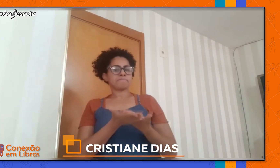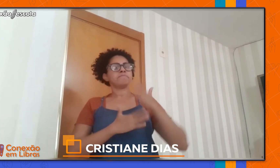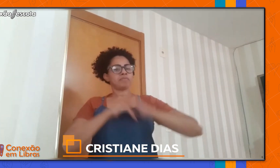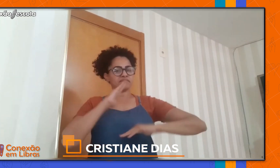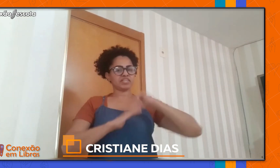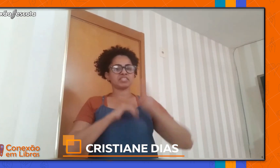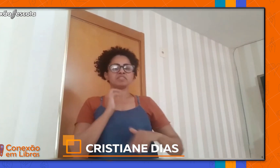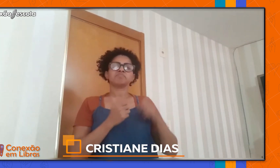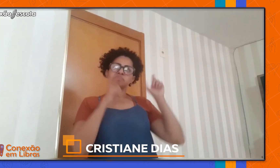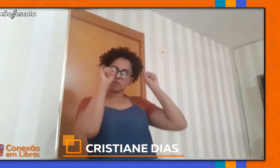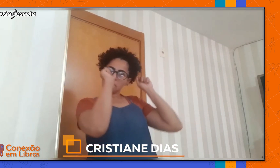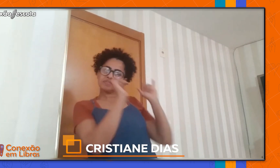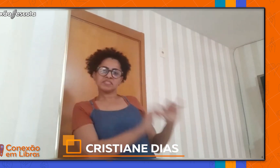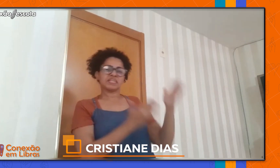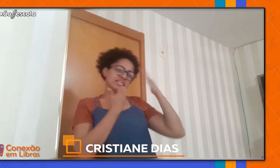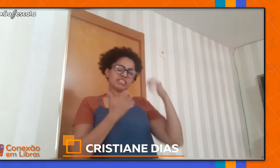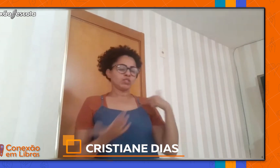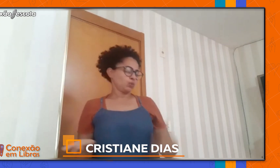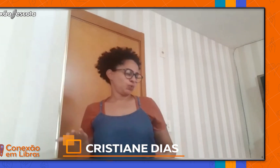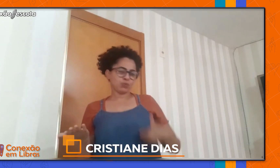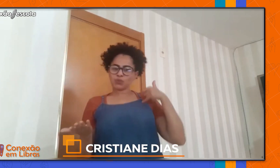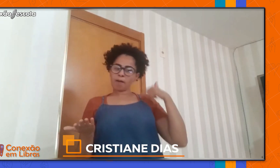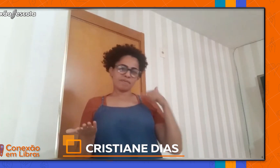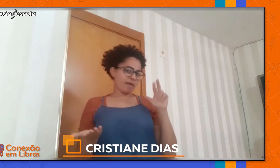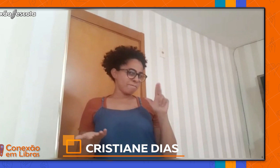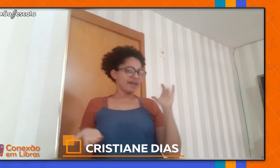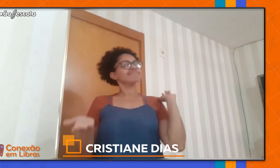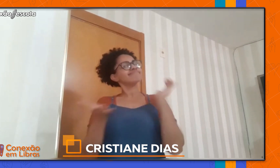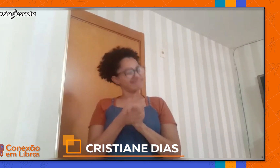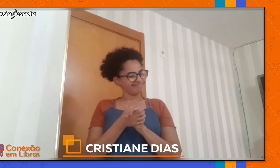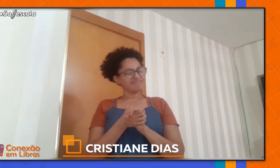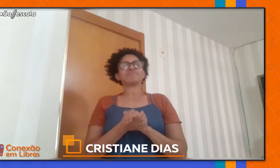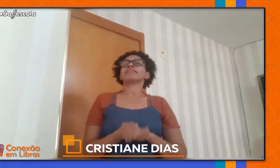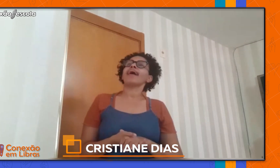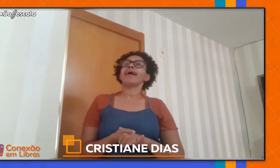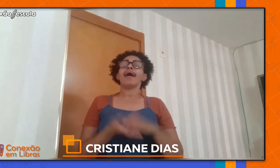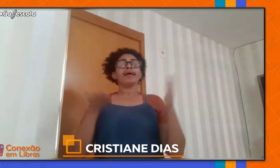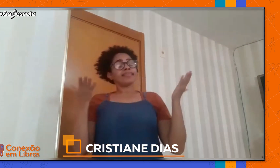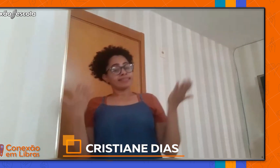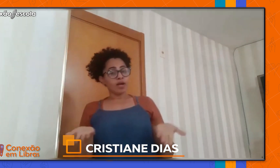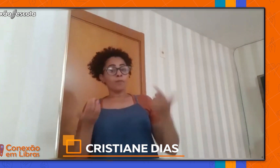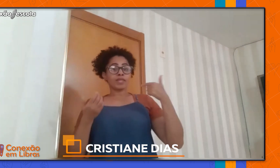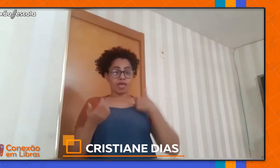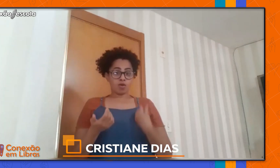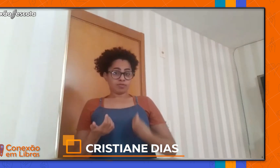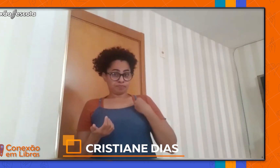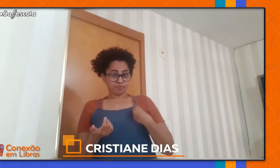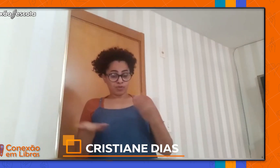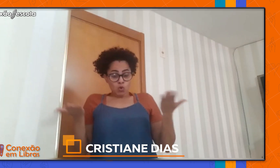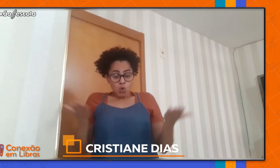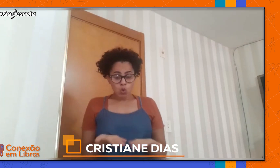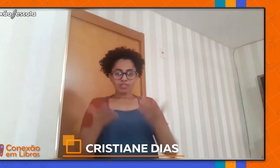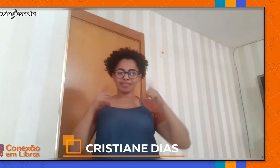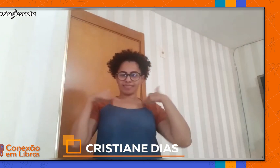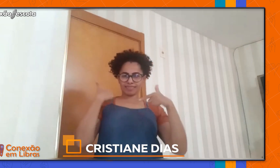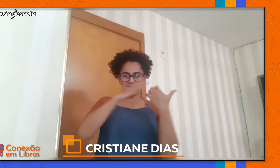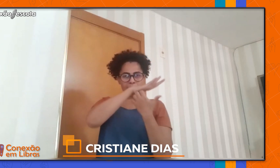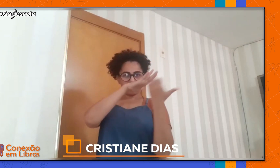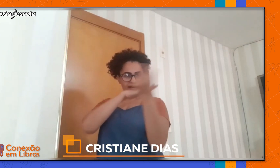é uma intérprete profissional, Deus que abençoe sempre, que eu sou muito orgulhosa dela. E então, e hoje eu